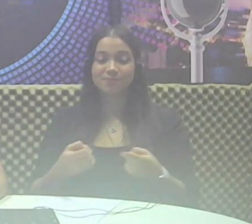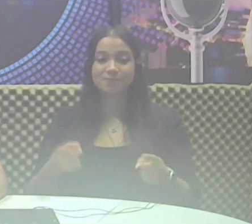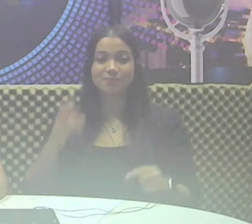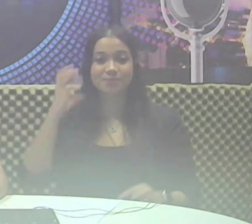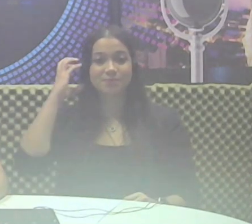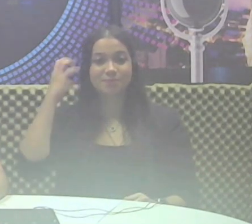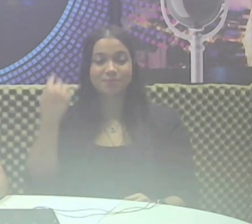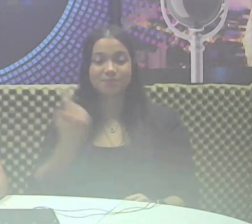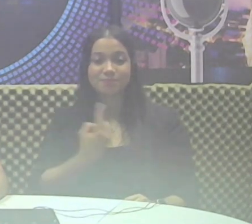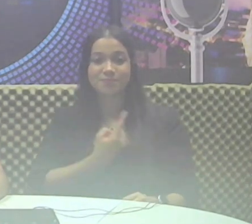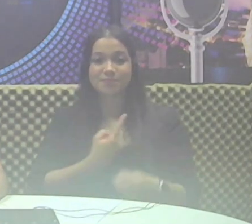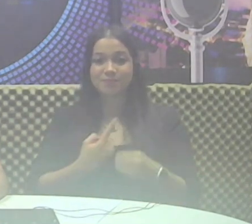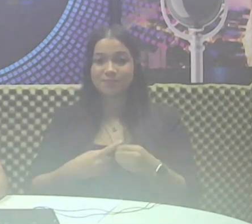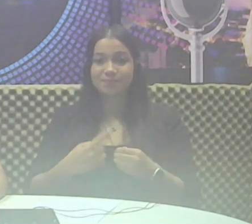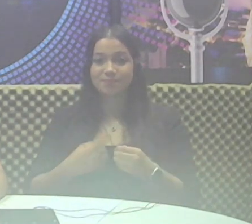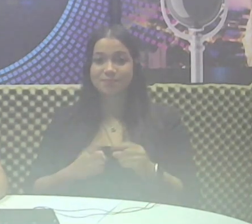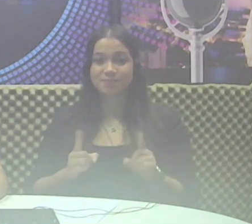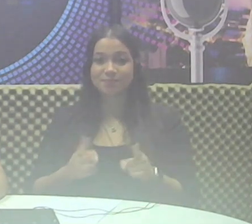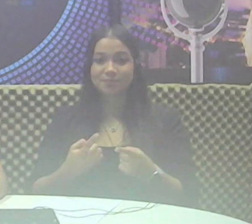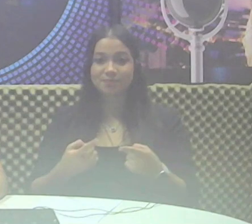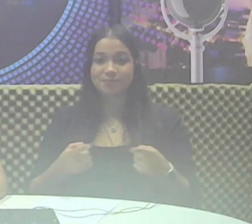Rádio Nossa Cidade.